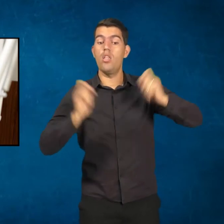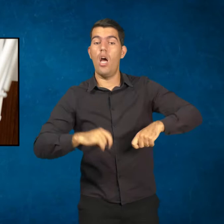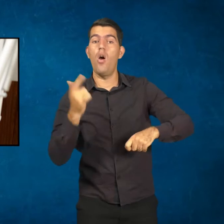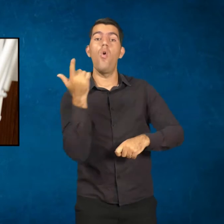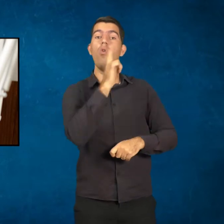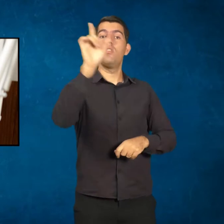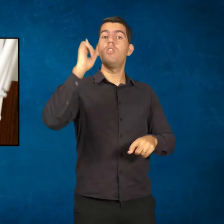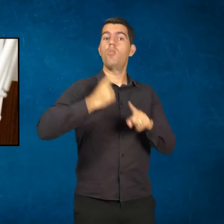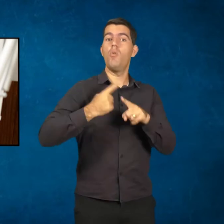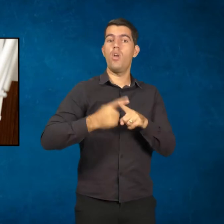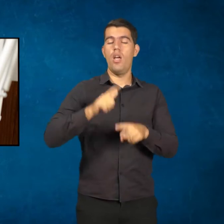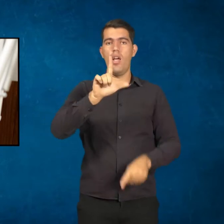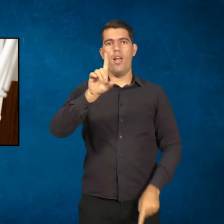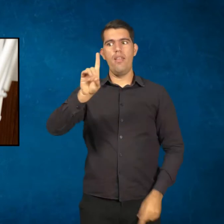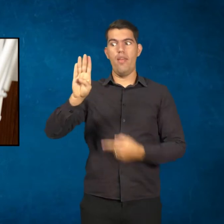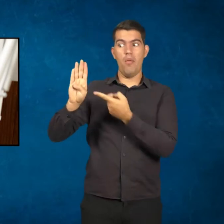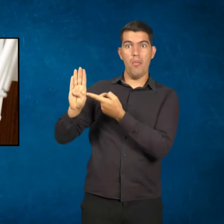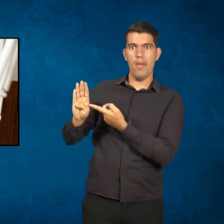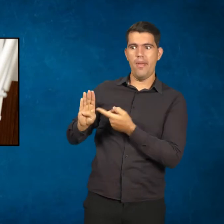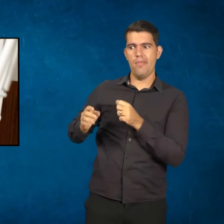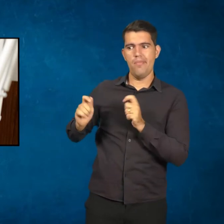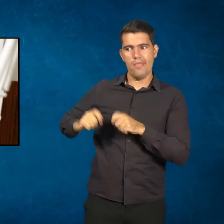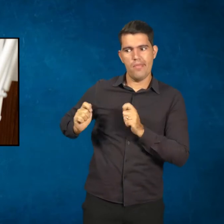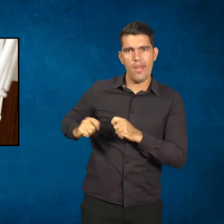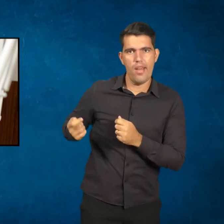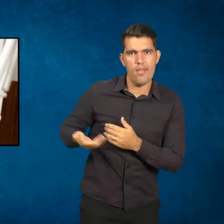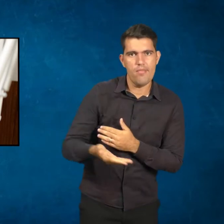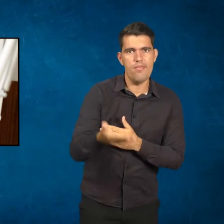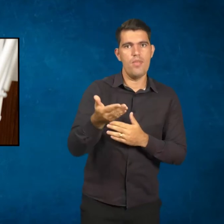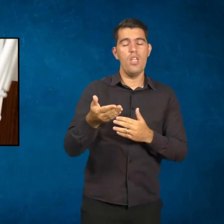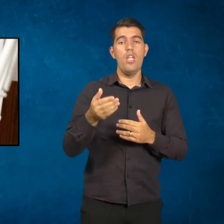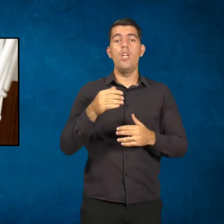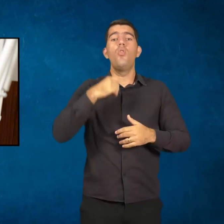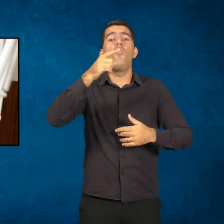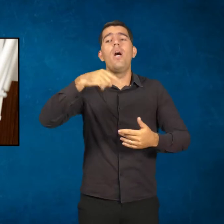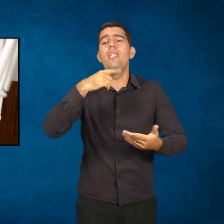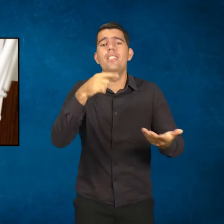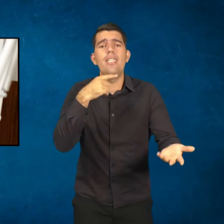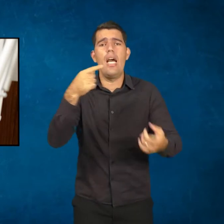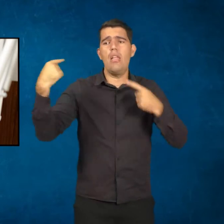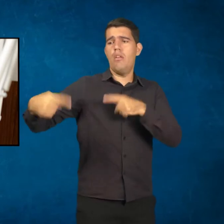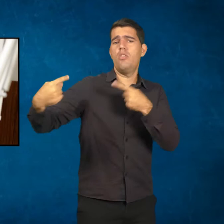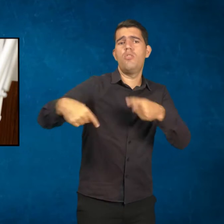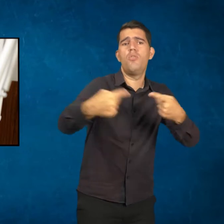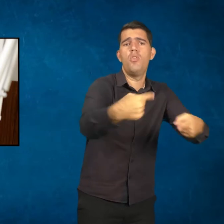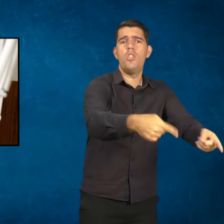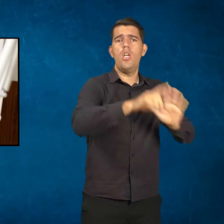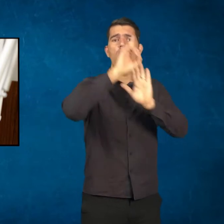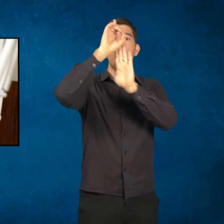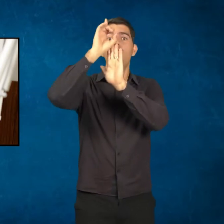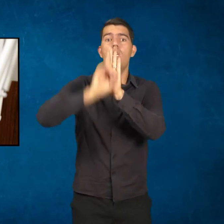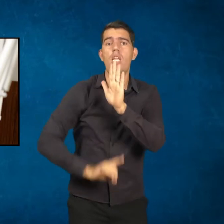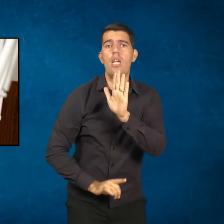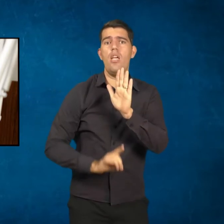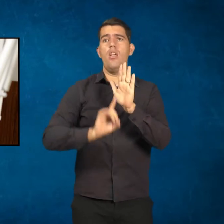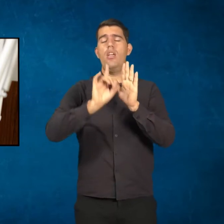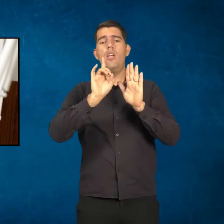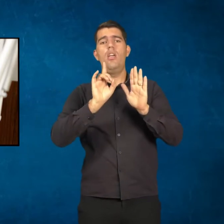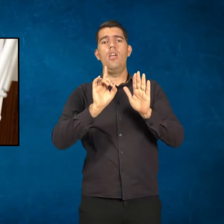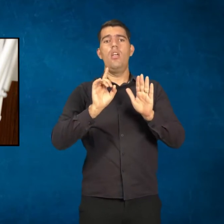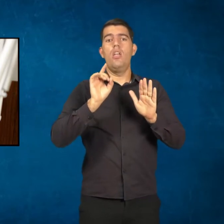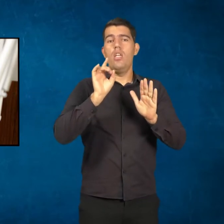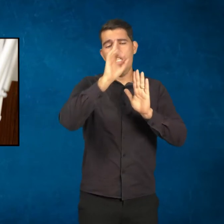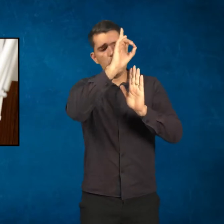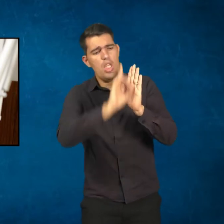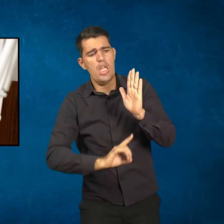porque só tem tv a rolar com a oportunidade não adianta a gente discute o direito de fazê lo